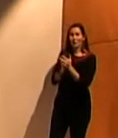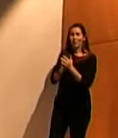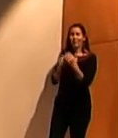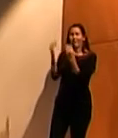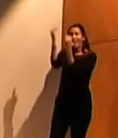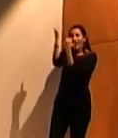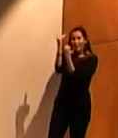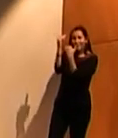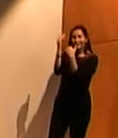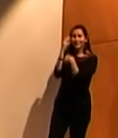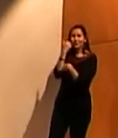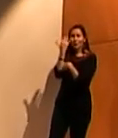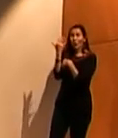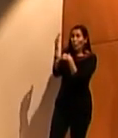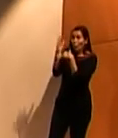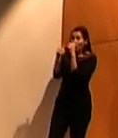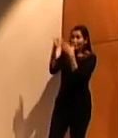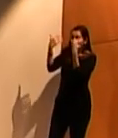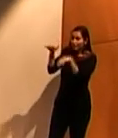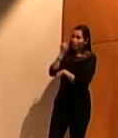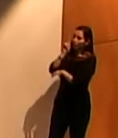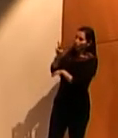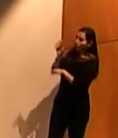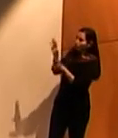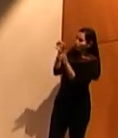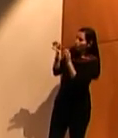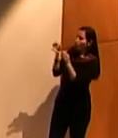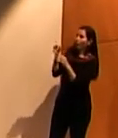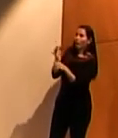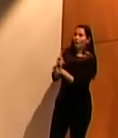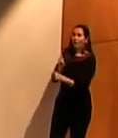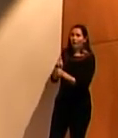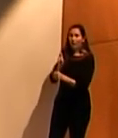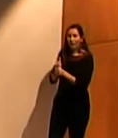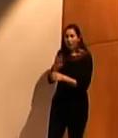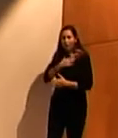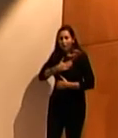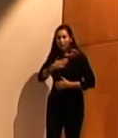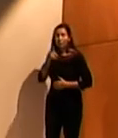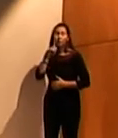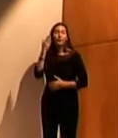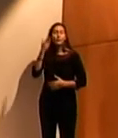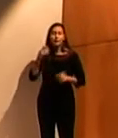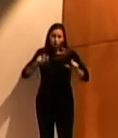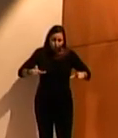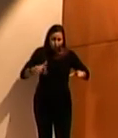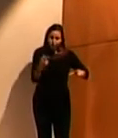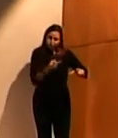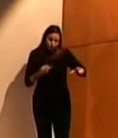que c'est vrai que pour certains, se projeter comme ça, quand on dessine à plat sur une